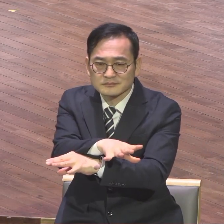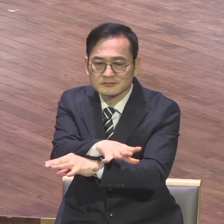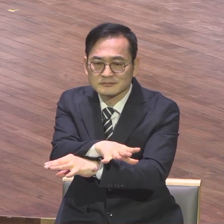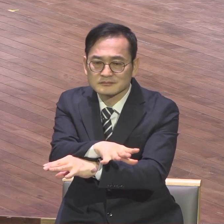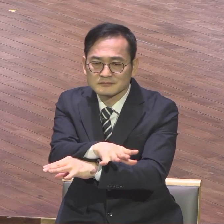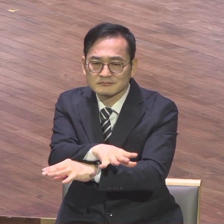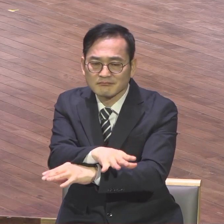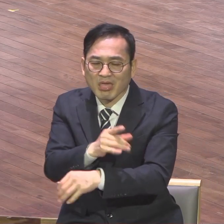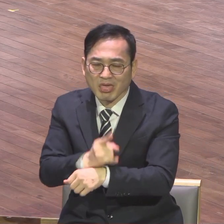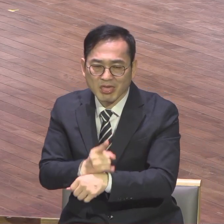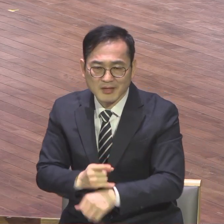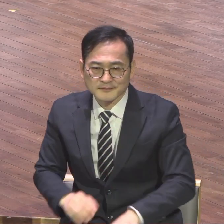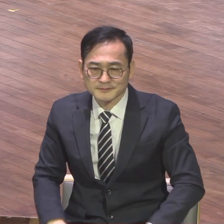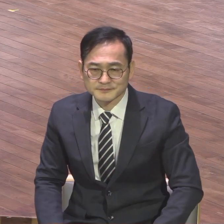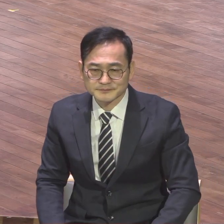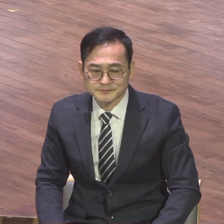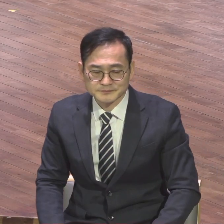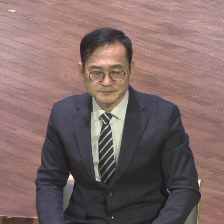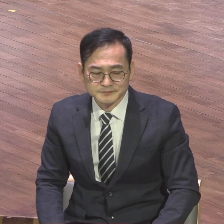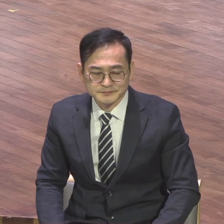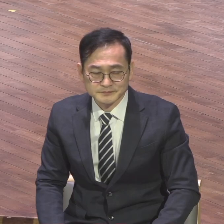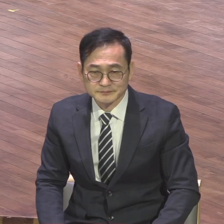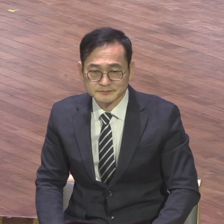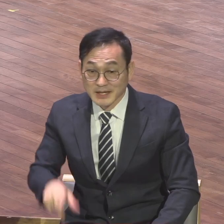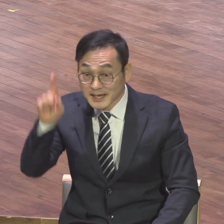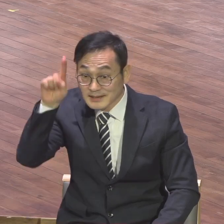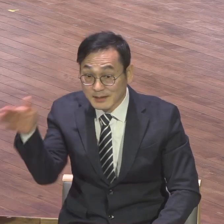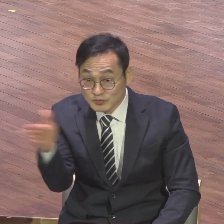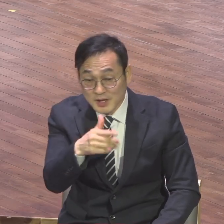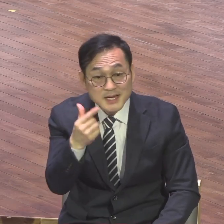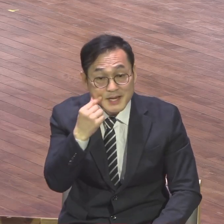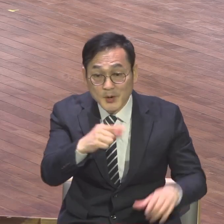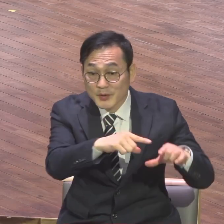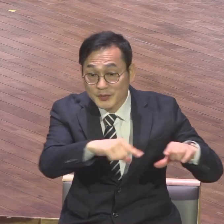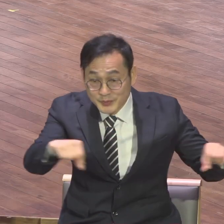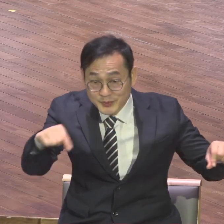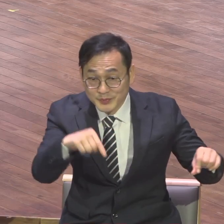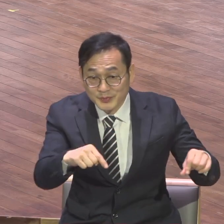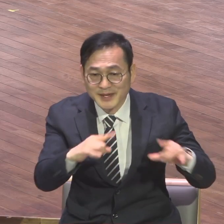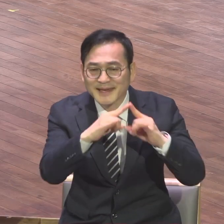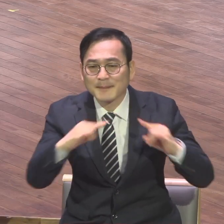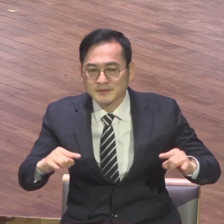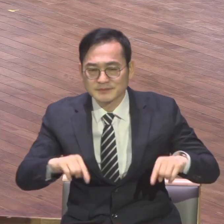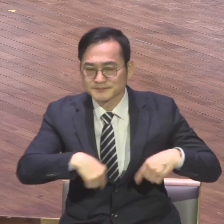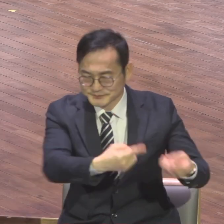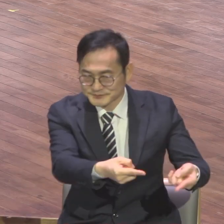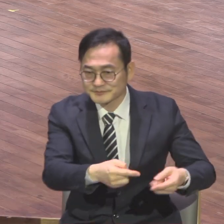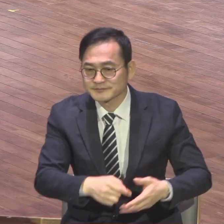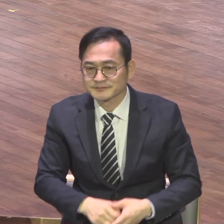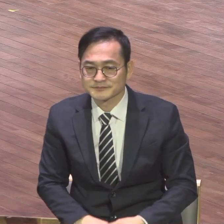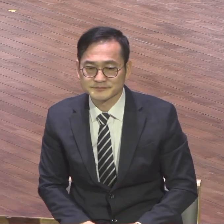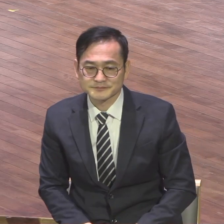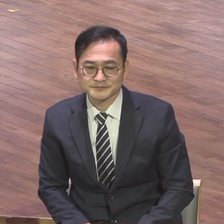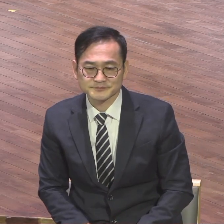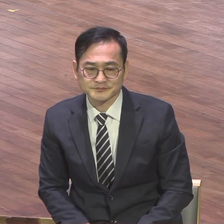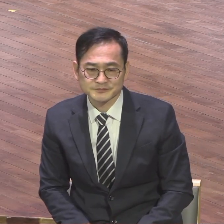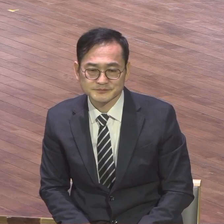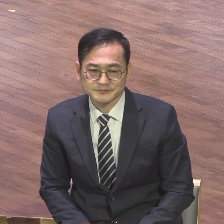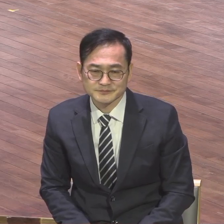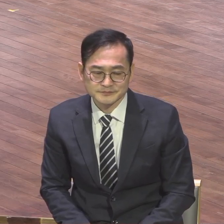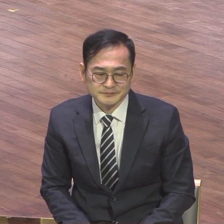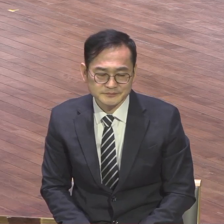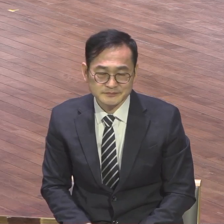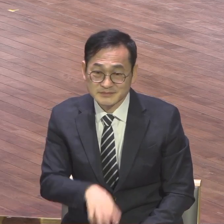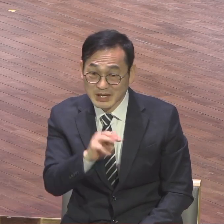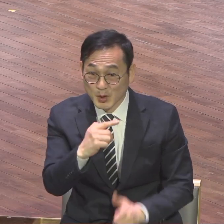내일부터는 또 허감 문화 현장인 일본에 해외 캠프를 갑니다. 막 이 예언교에